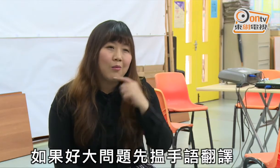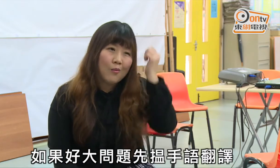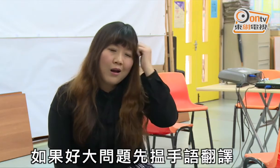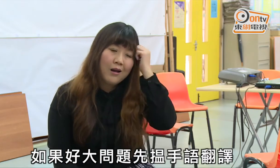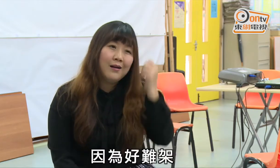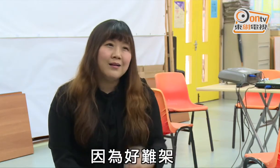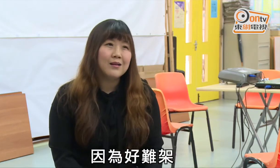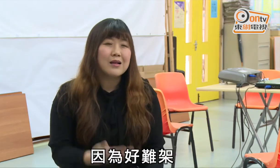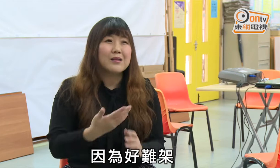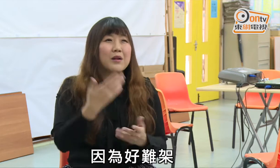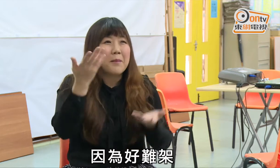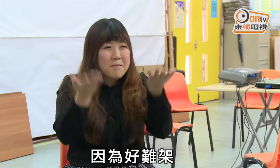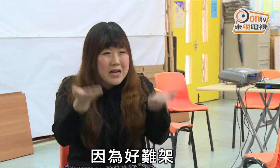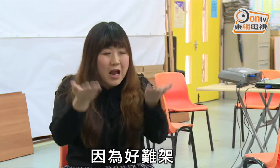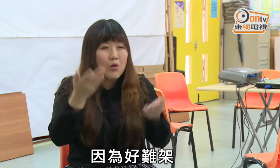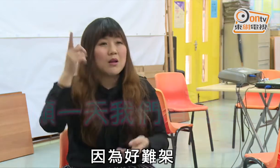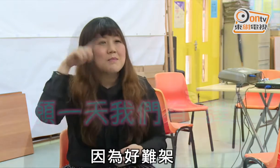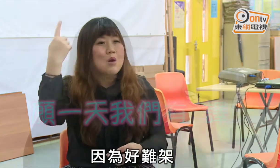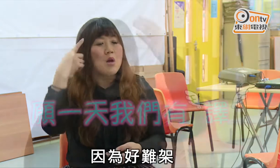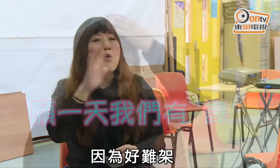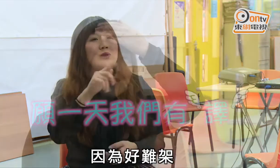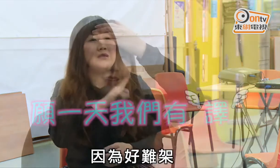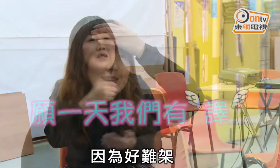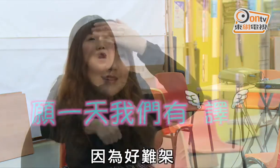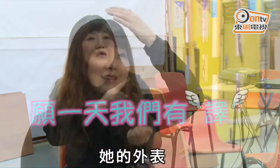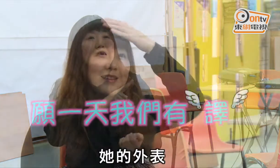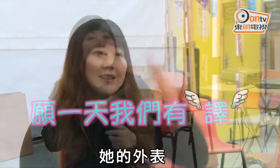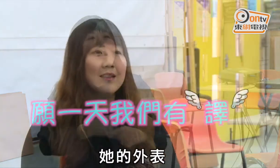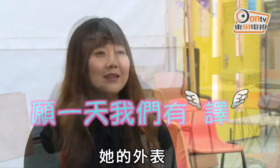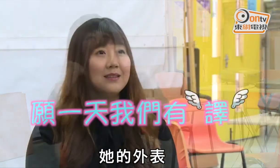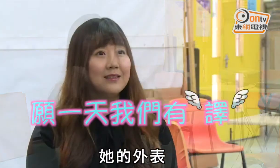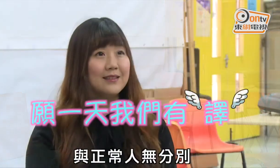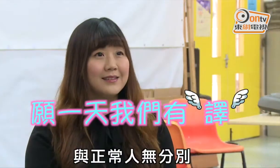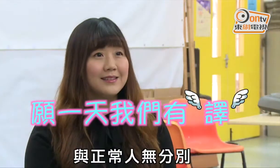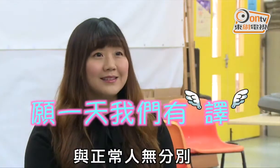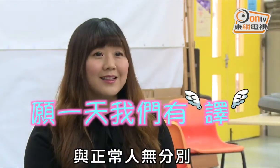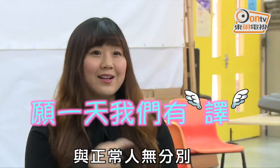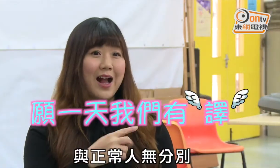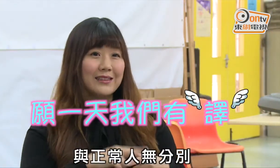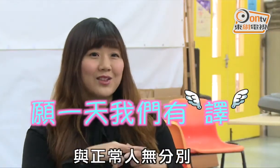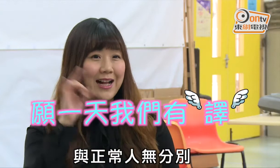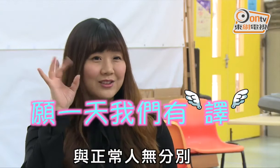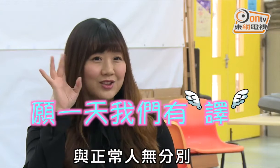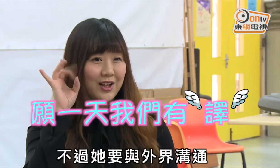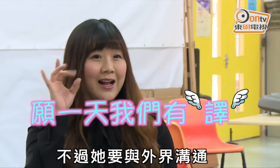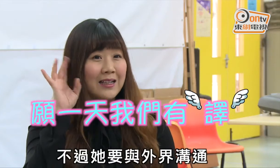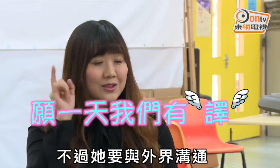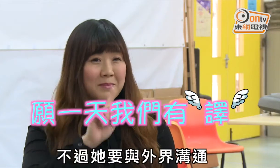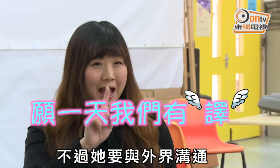咯，啊，因為好難嘅，揾手語翻譯好難啊。 佢嘅外表同正常人冇分別，不過佢要同